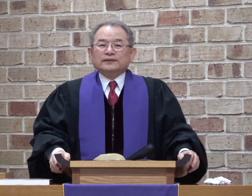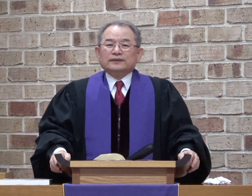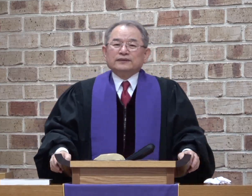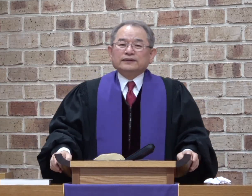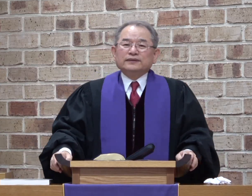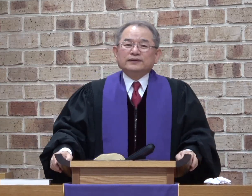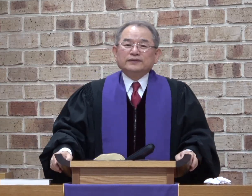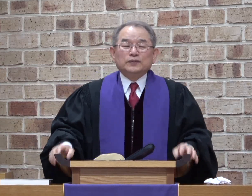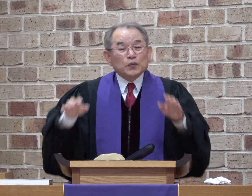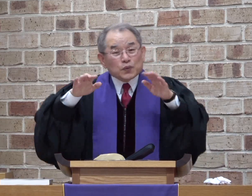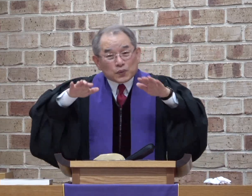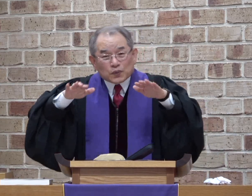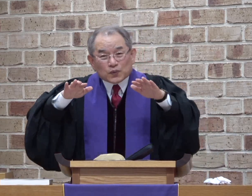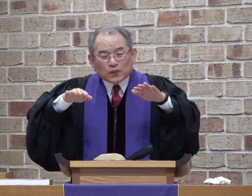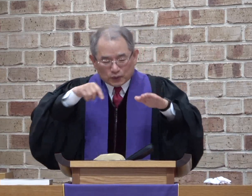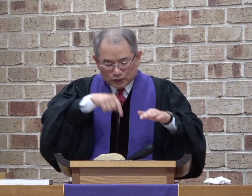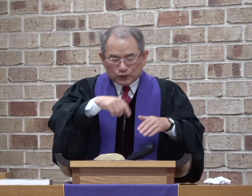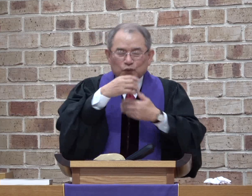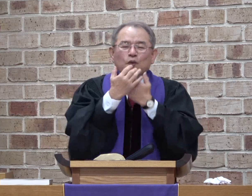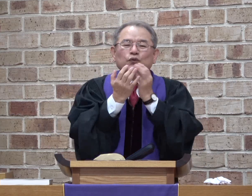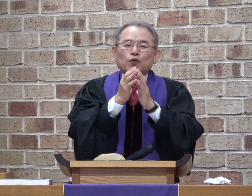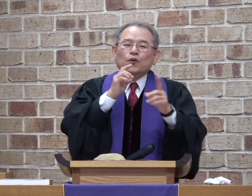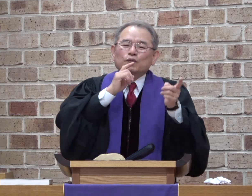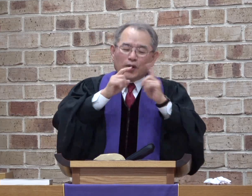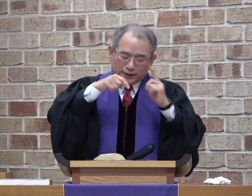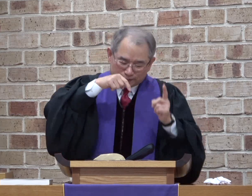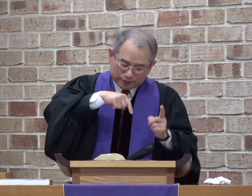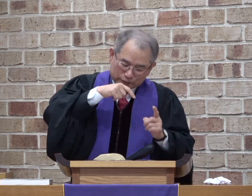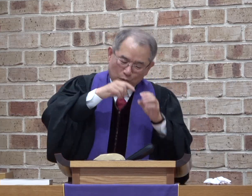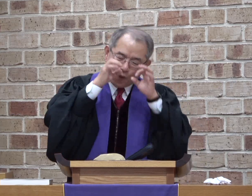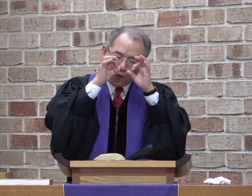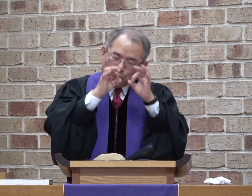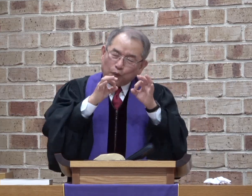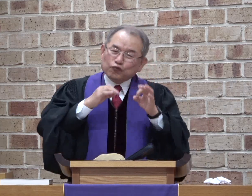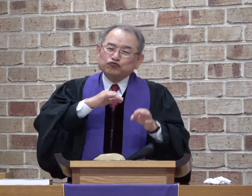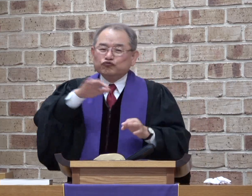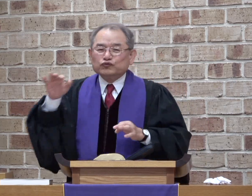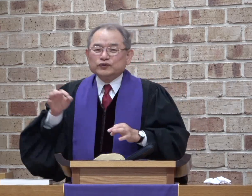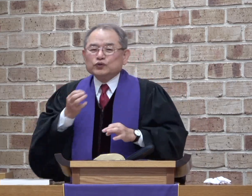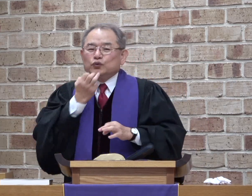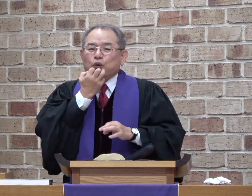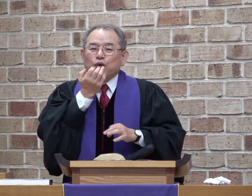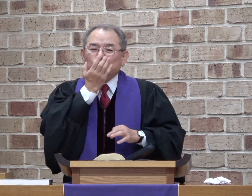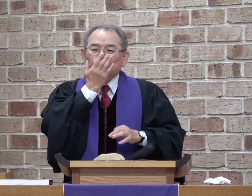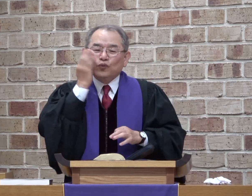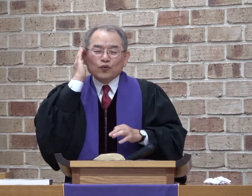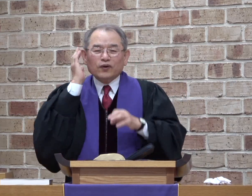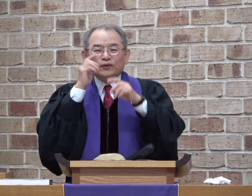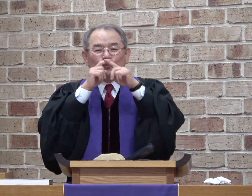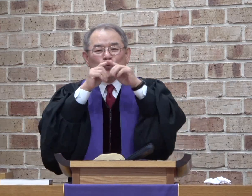오늘 읽은 성경 말씀 우리 서울 농아교회와